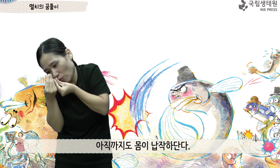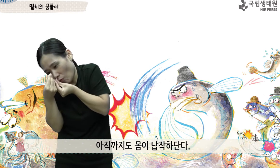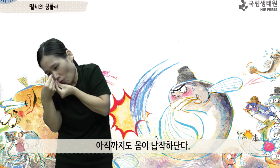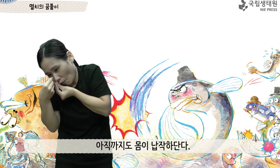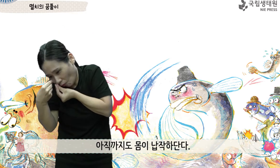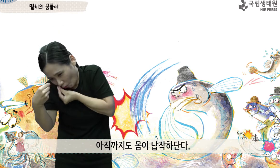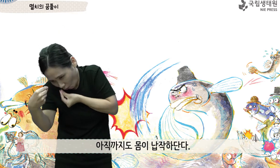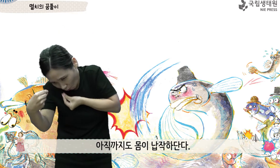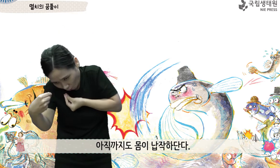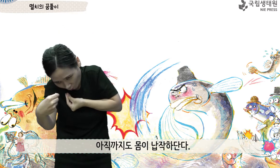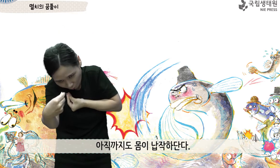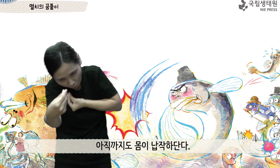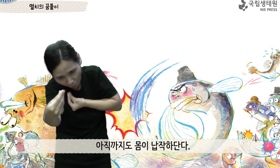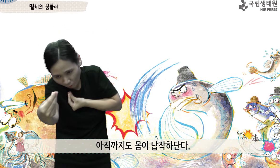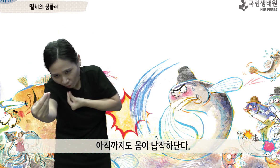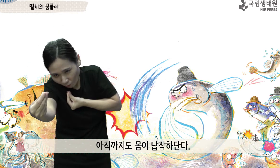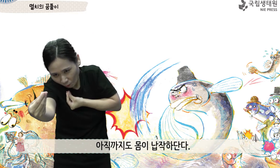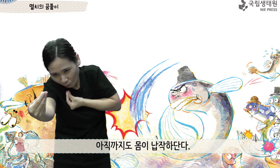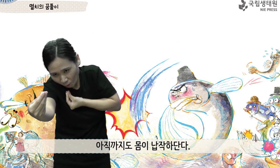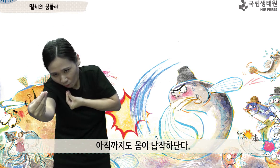몸이 납작하단다.